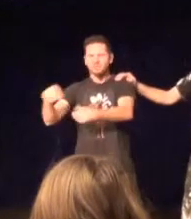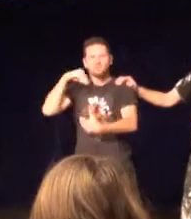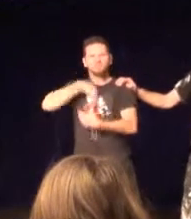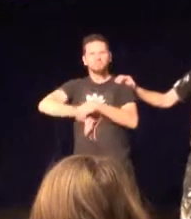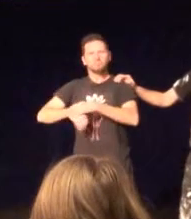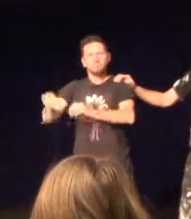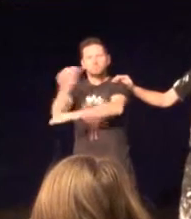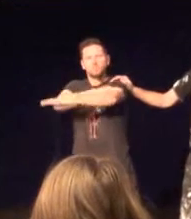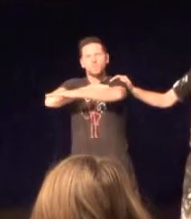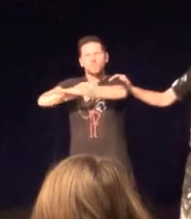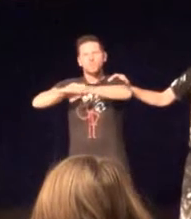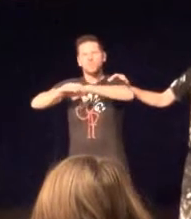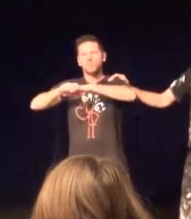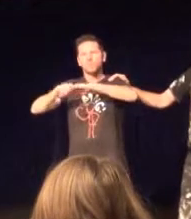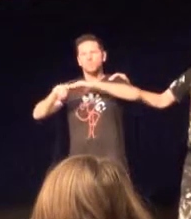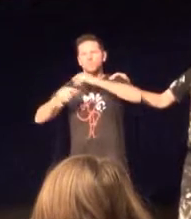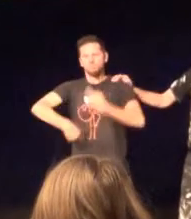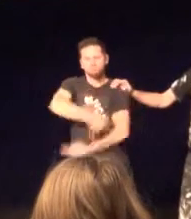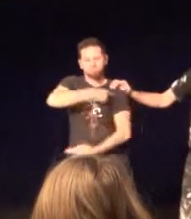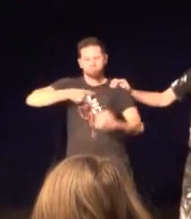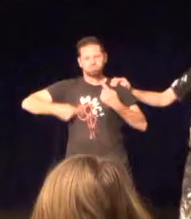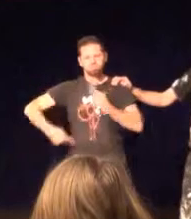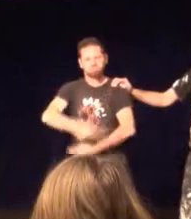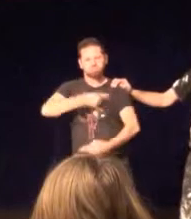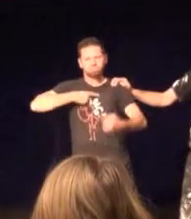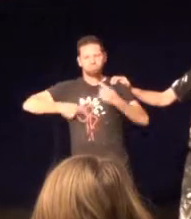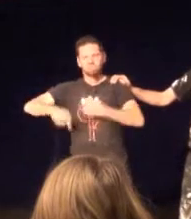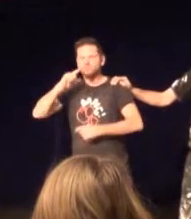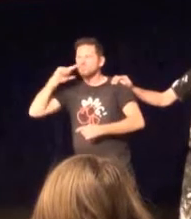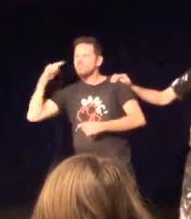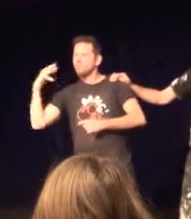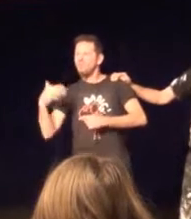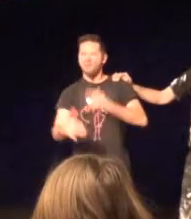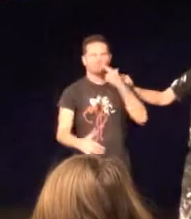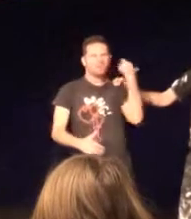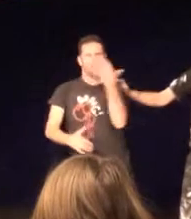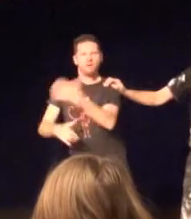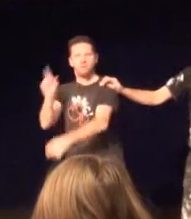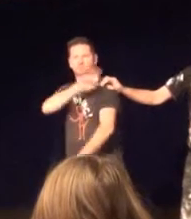sanguine, pas sanguinaire, une résistance créatrice et solidaire.